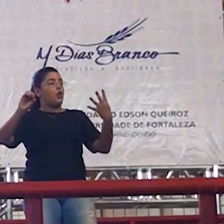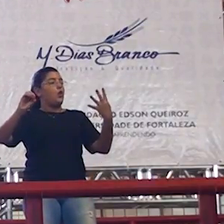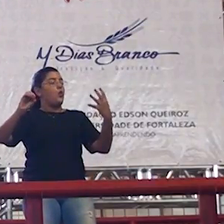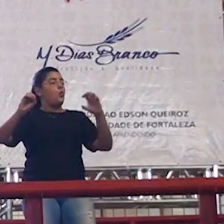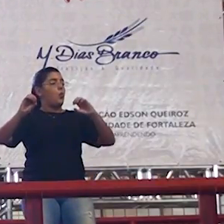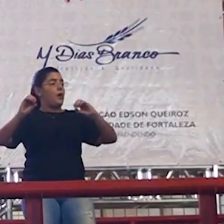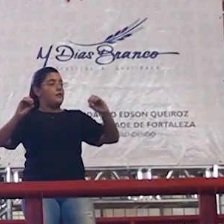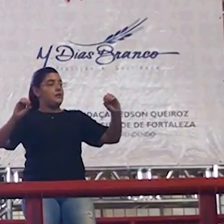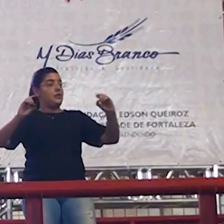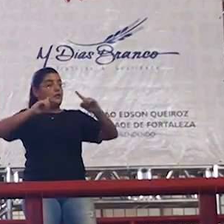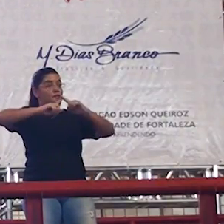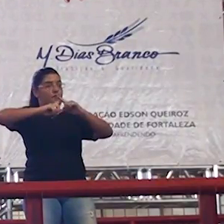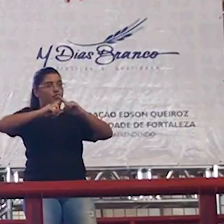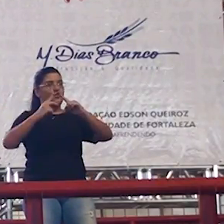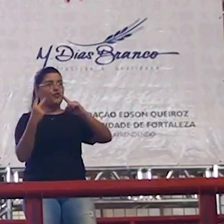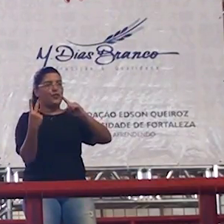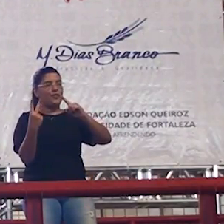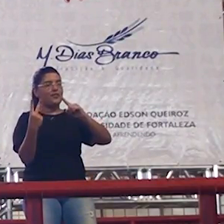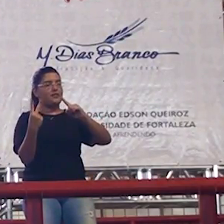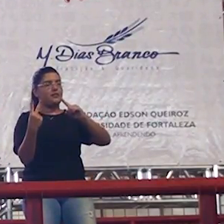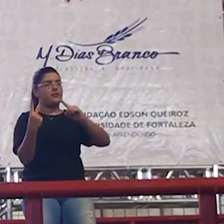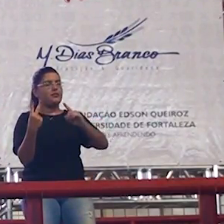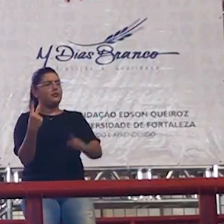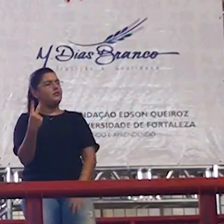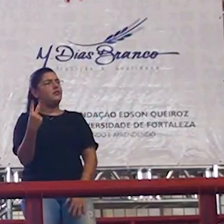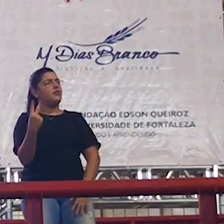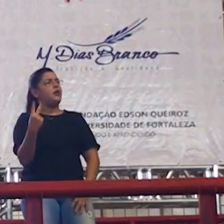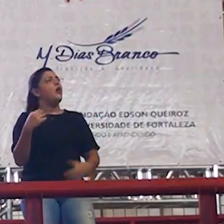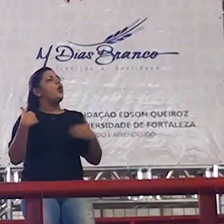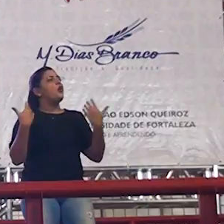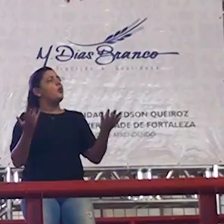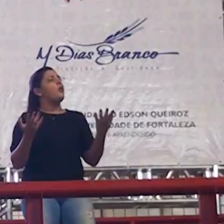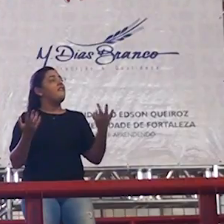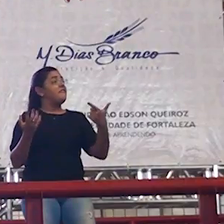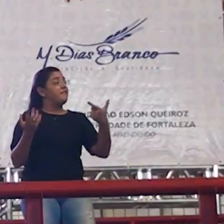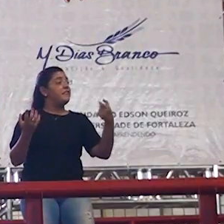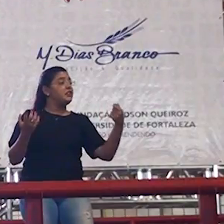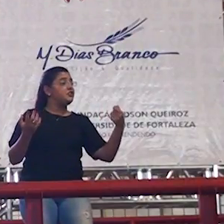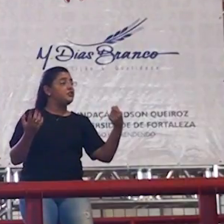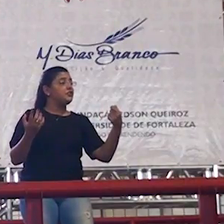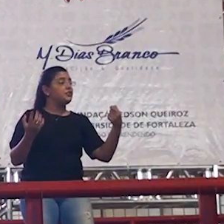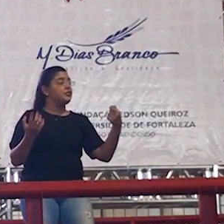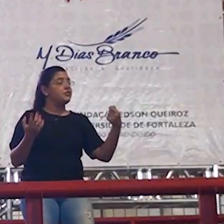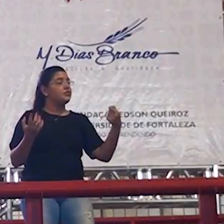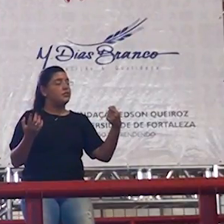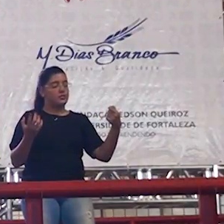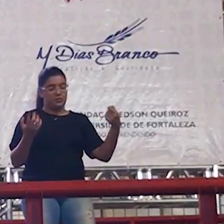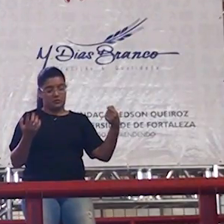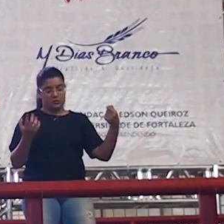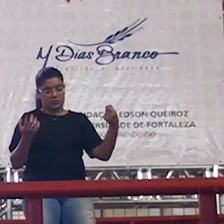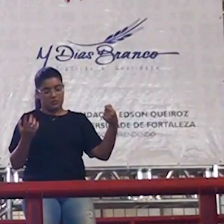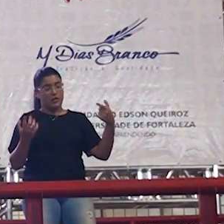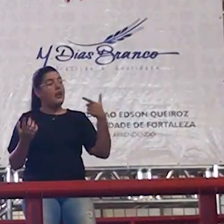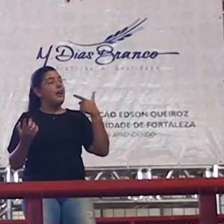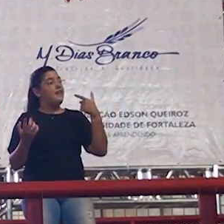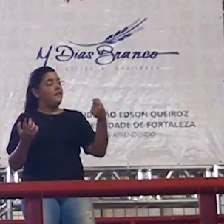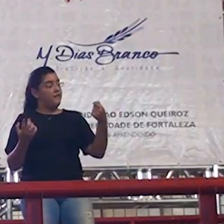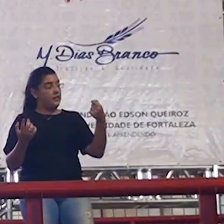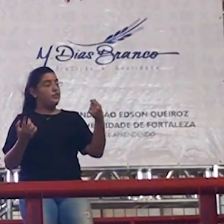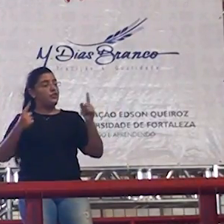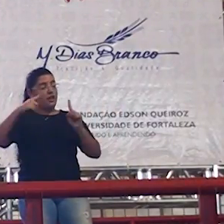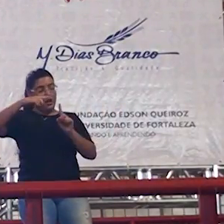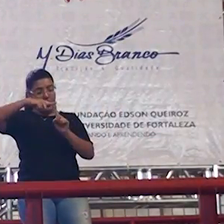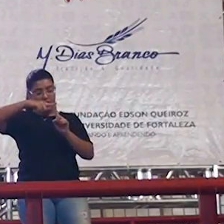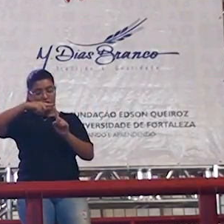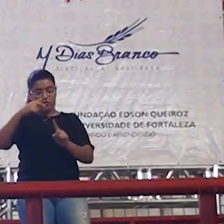vezes 2. Quem é raiz de 400? 20. Então, isso aí dá 20 raiz de 2.